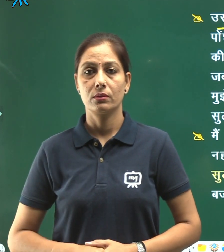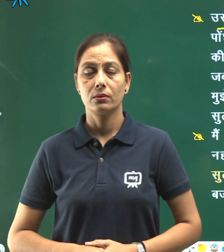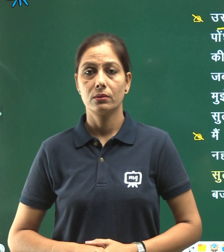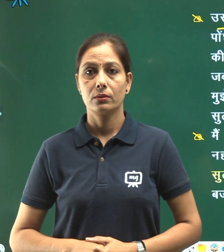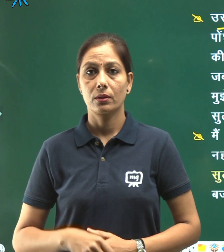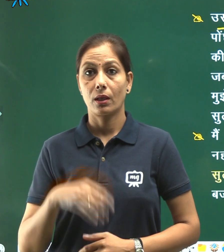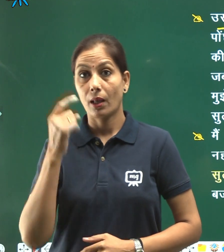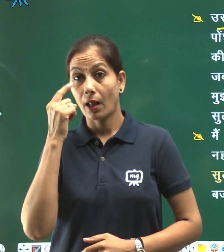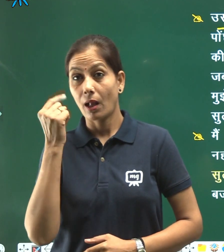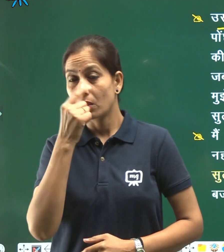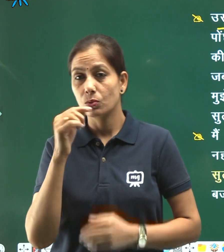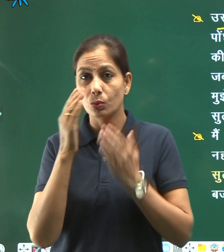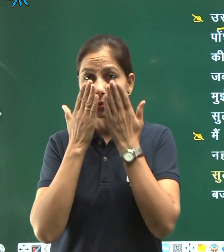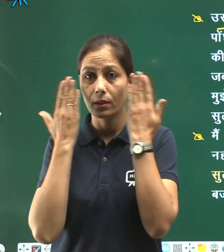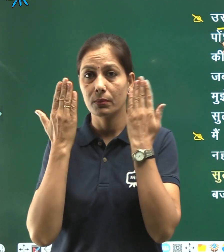आंसू पोंछते हुए कहा